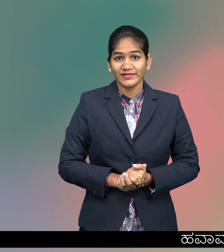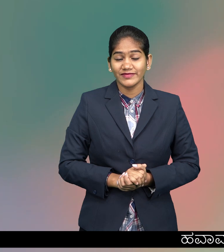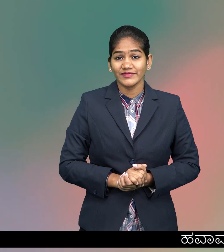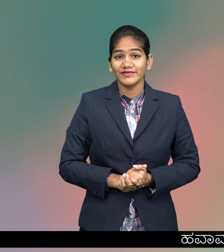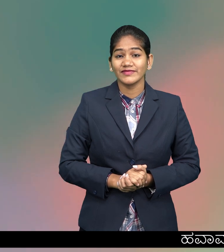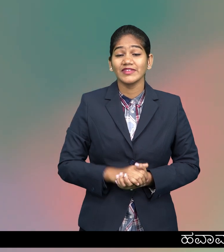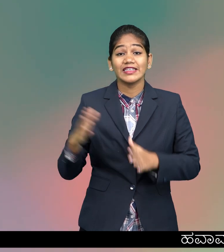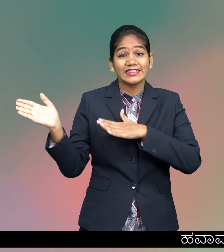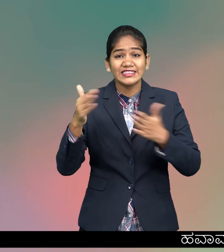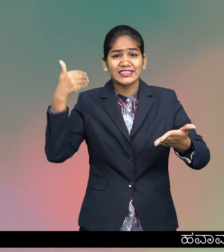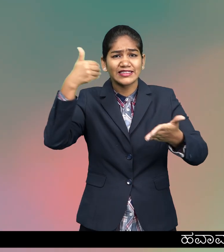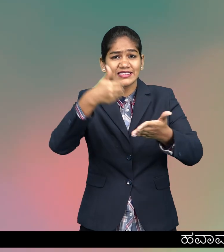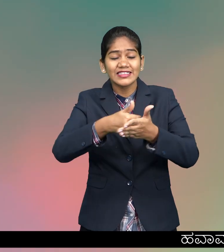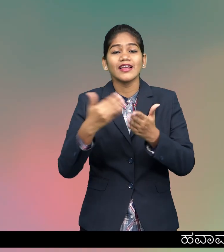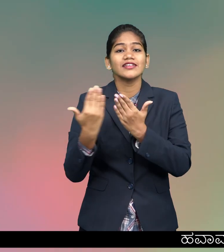ಹವಾಮಾನದ ಅಧ್ಯಯನ.